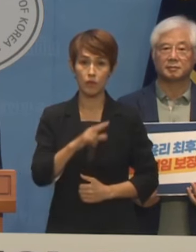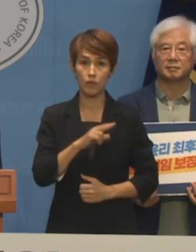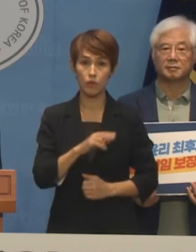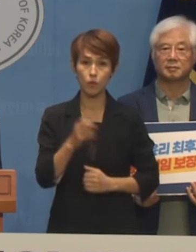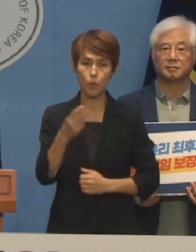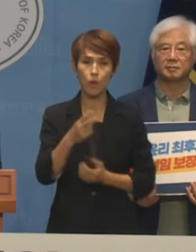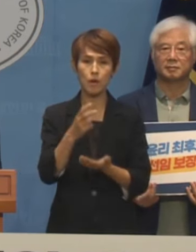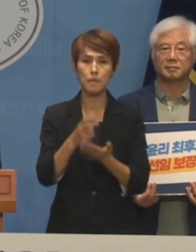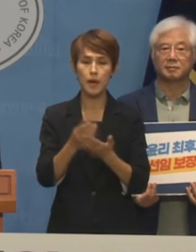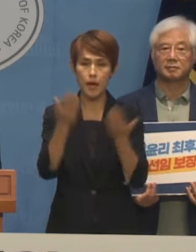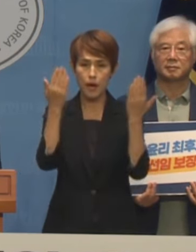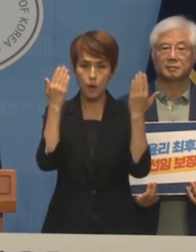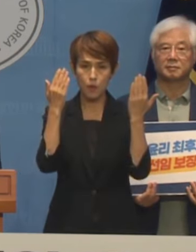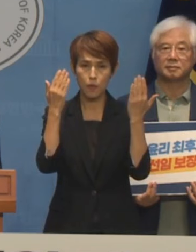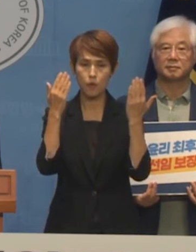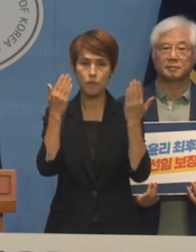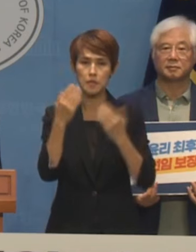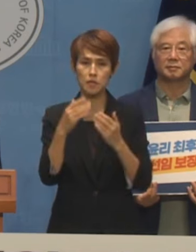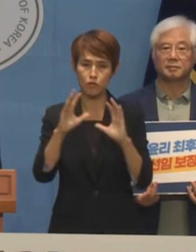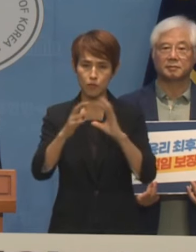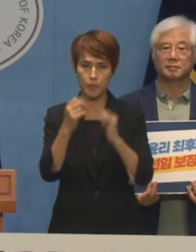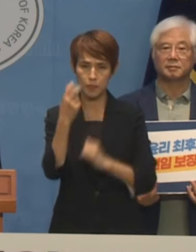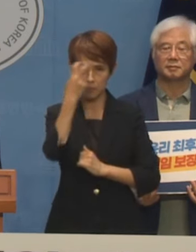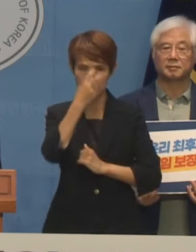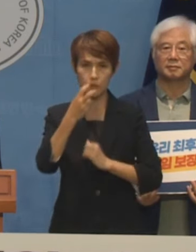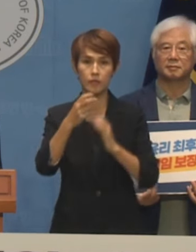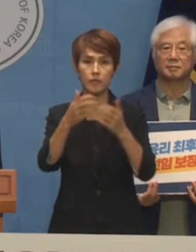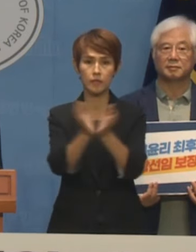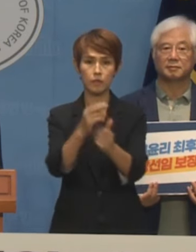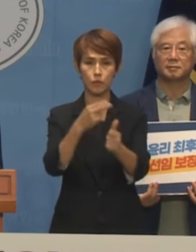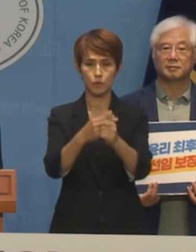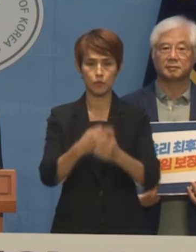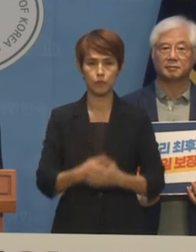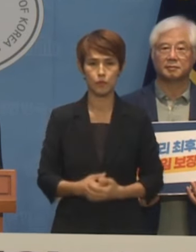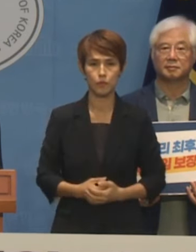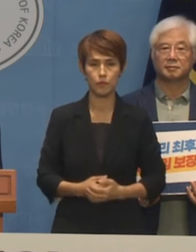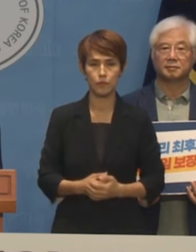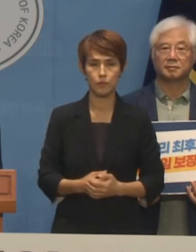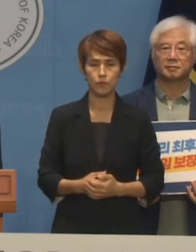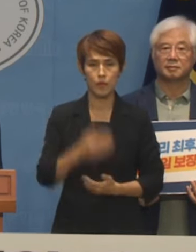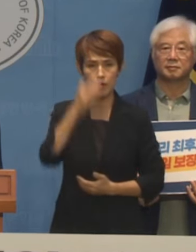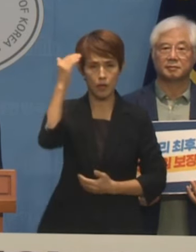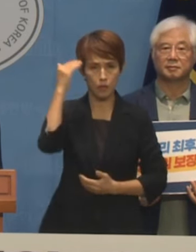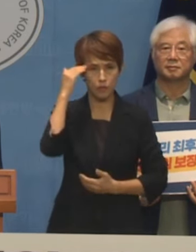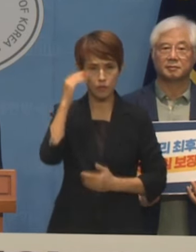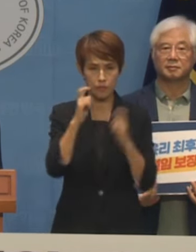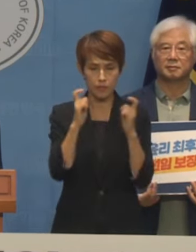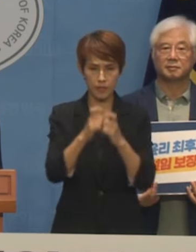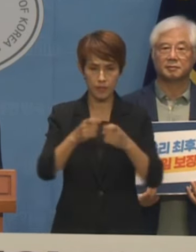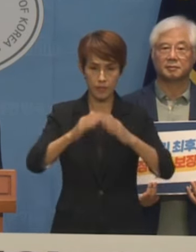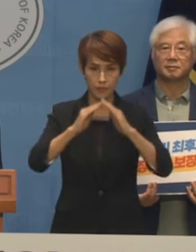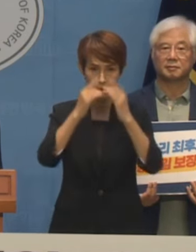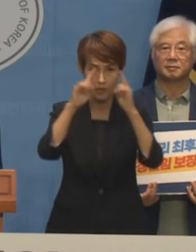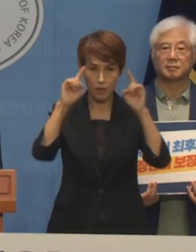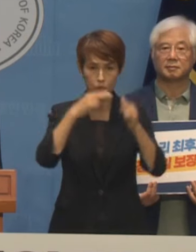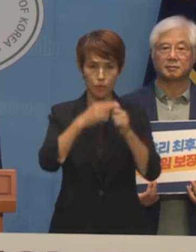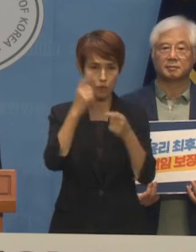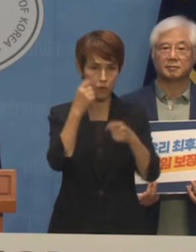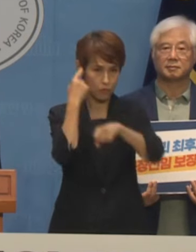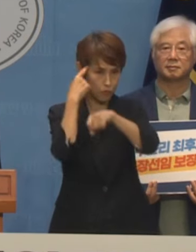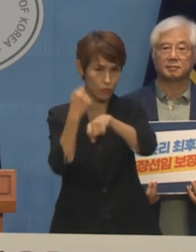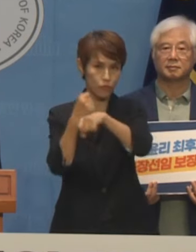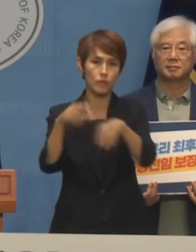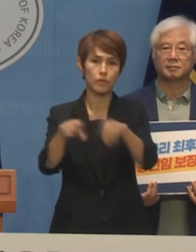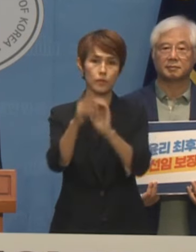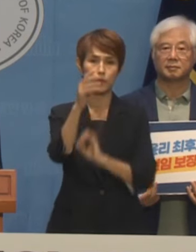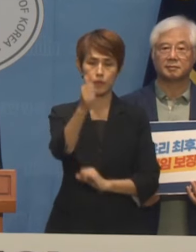유원준 범학계 국민검증단 검증교수, 김익진 한국사립대학 교수연구연합회